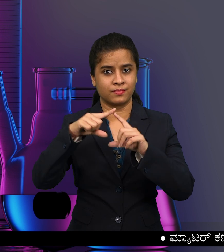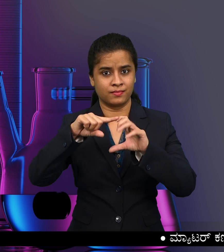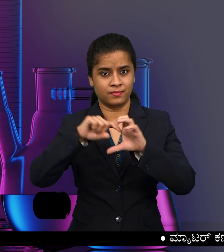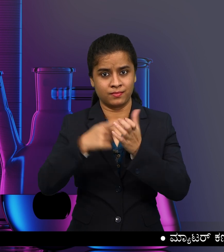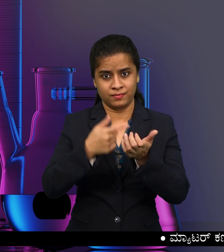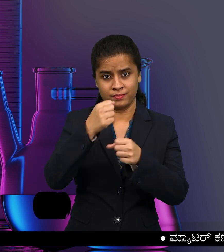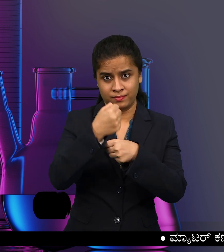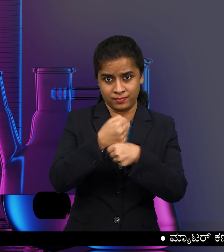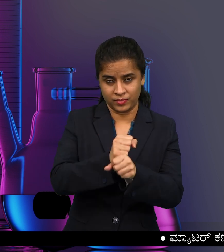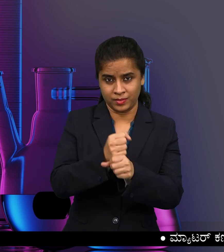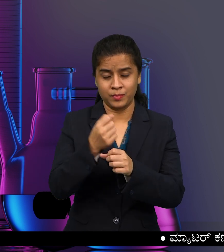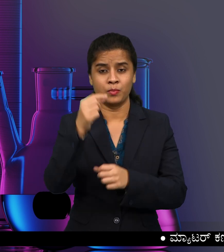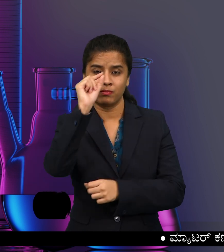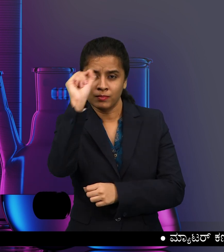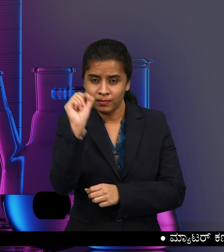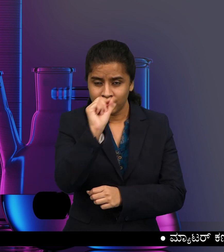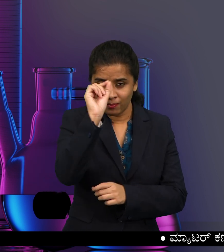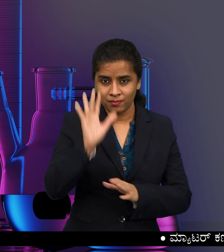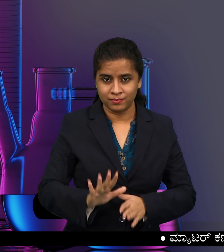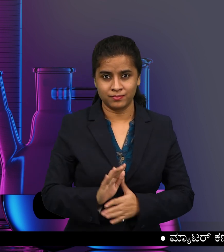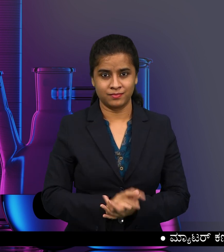ಮ್ಯಾಟರ್ ಕಣಗಳಿಂದ ಮಾಡಲ್ಪಟ್ಟಿದೆ.